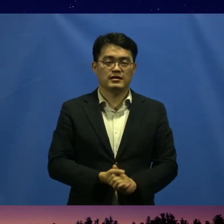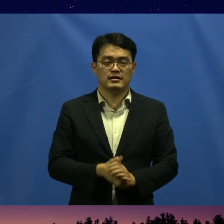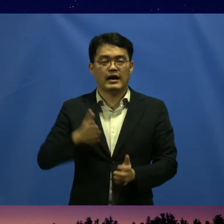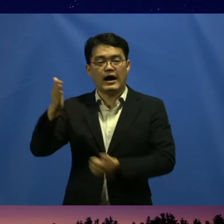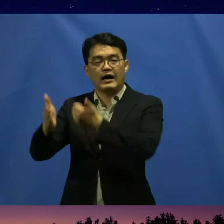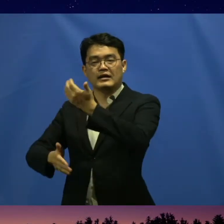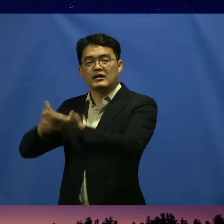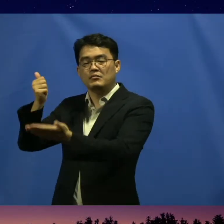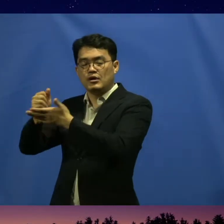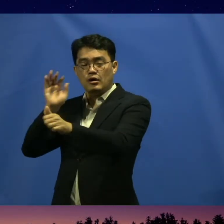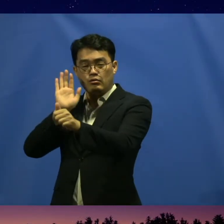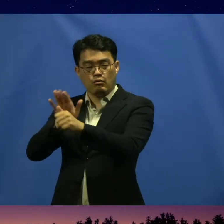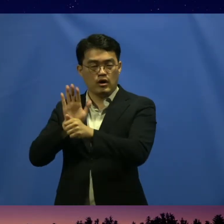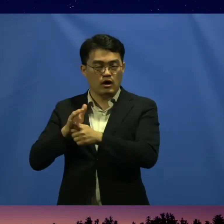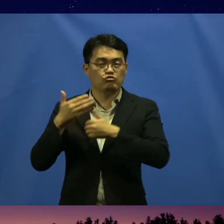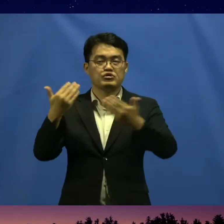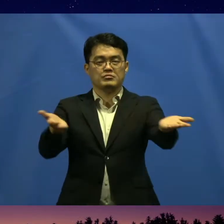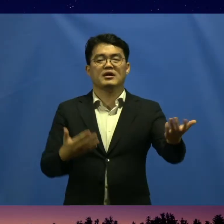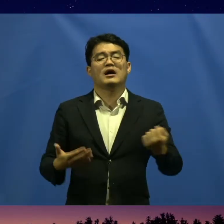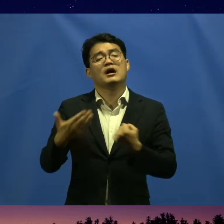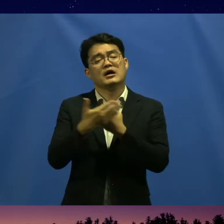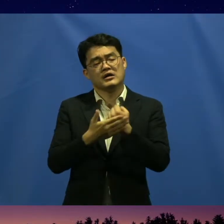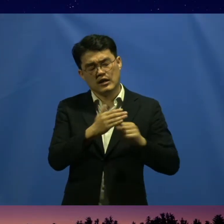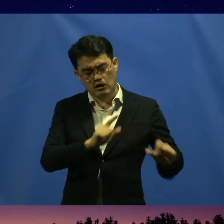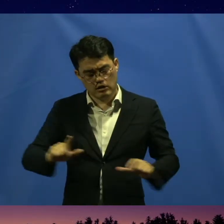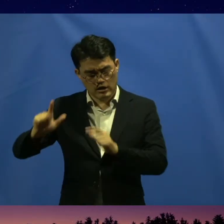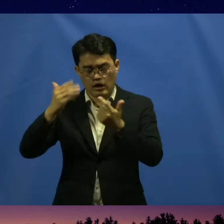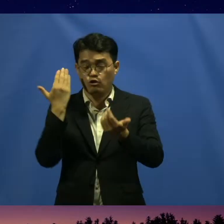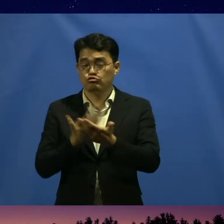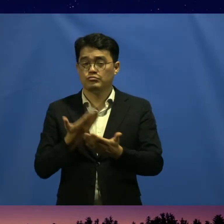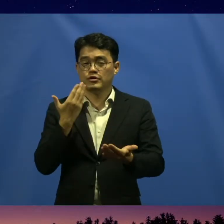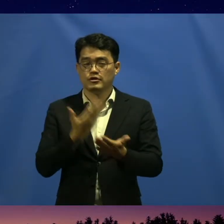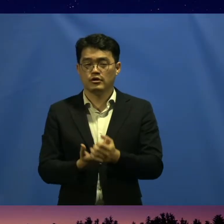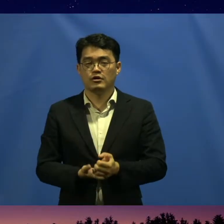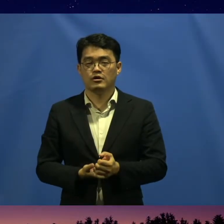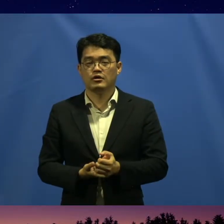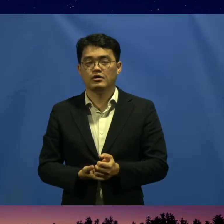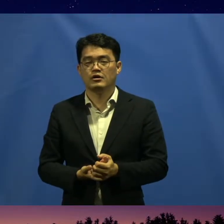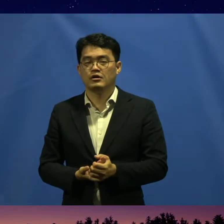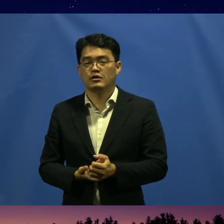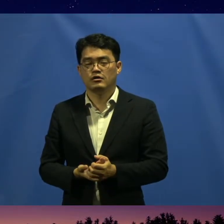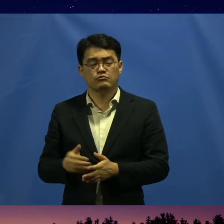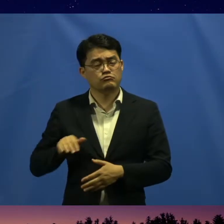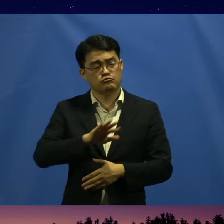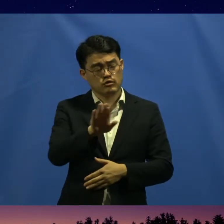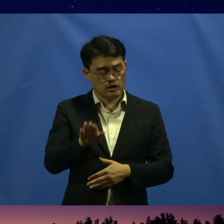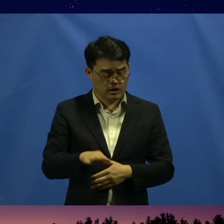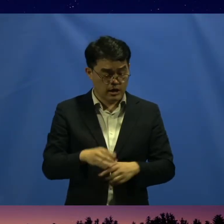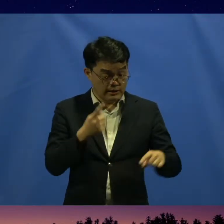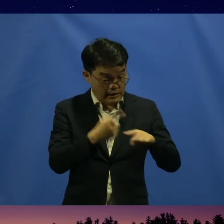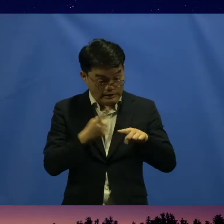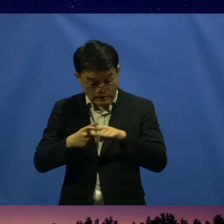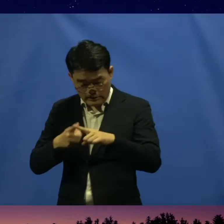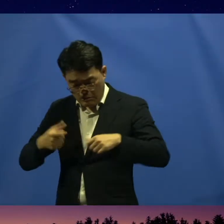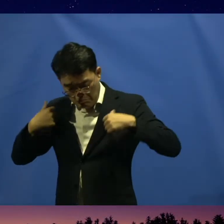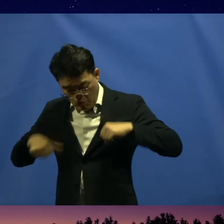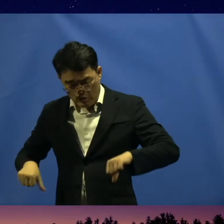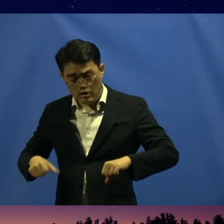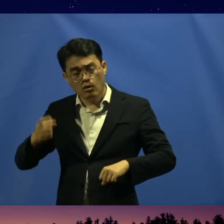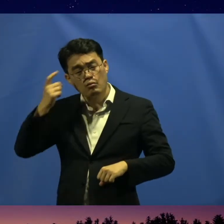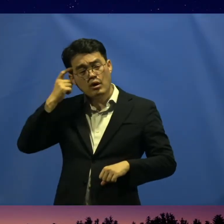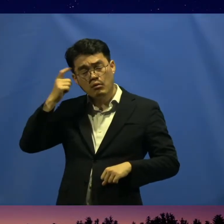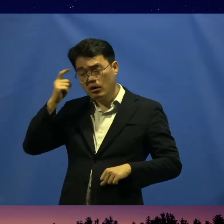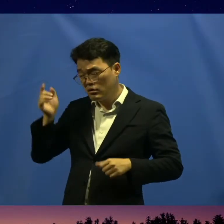하나님이 도우십니다. 이 은혜를 누리게 하여 주시옵소서. 너무 쉽게 포기하는 이유는 내가 가야 될 이유를 모르기